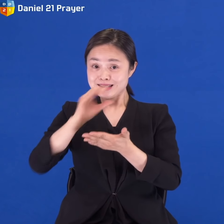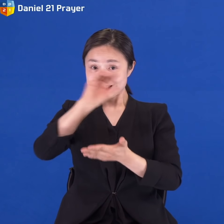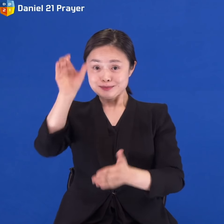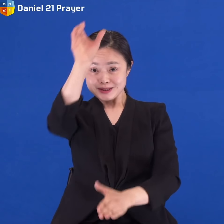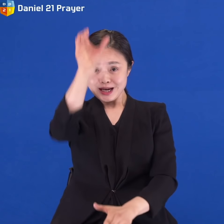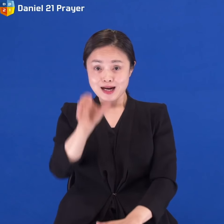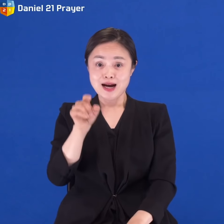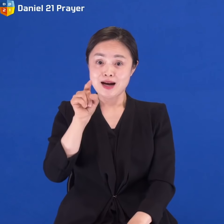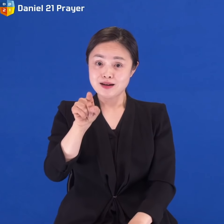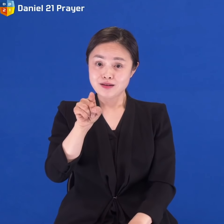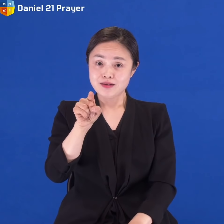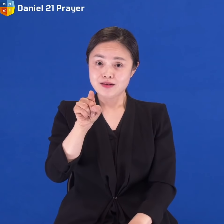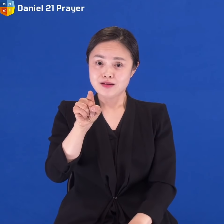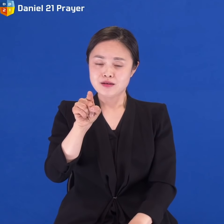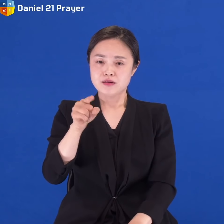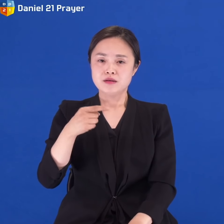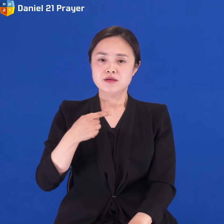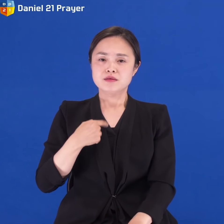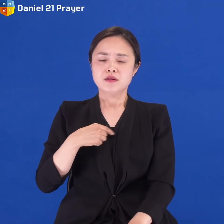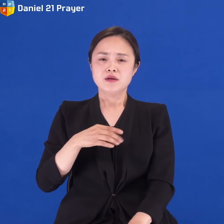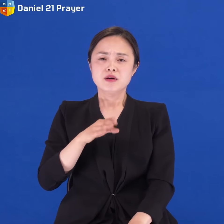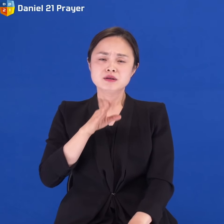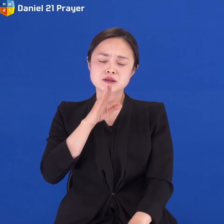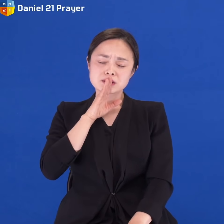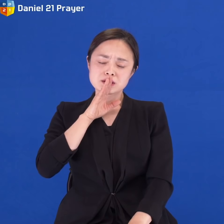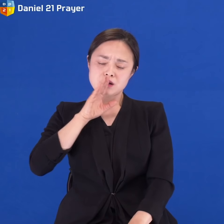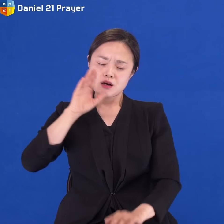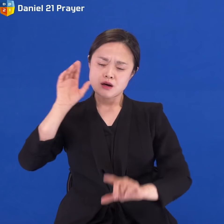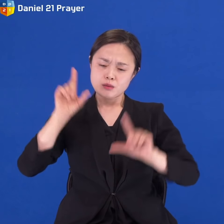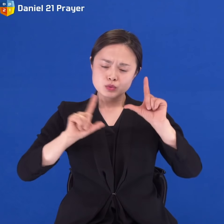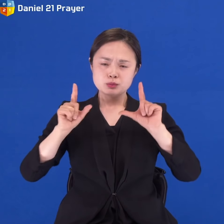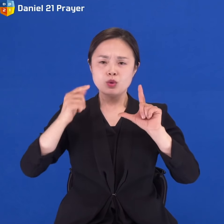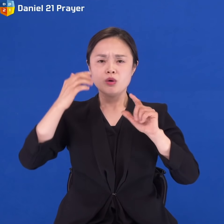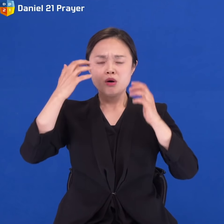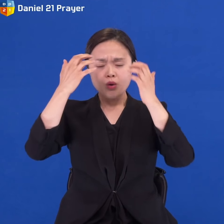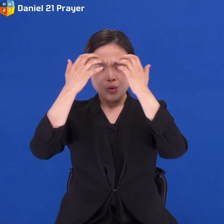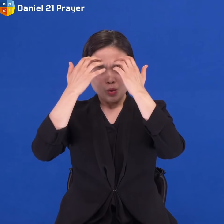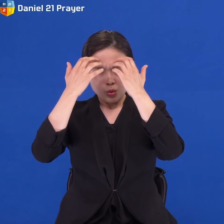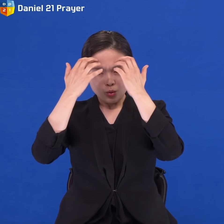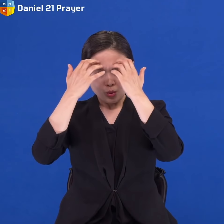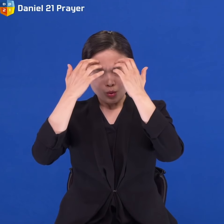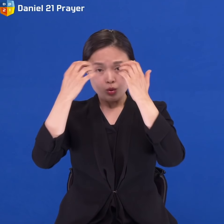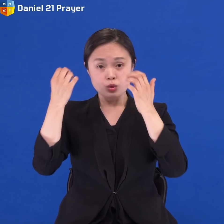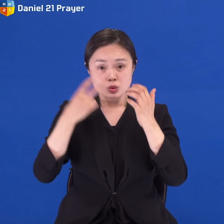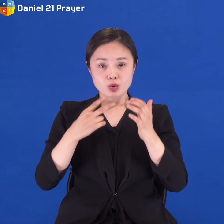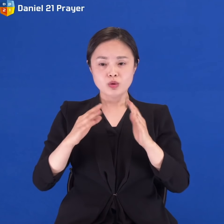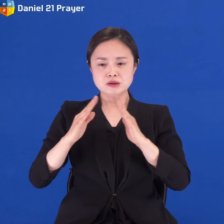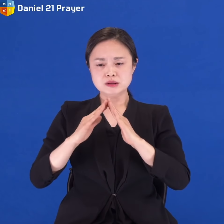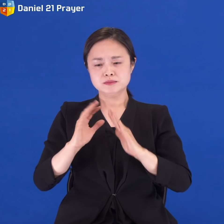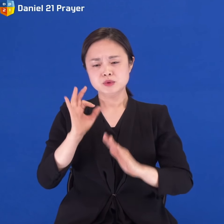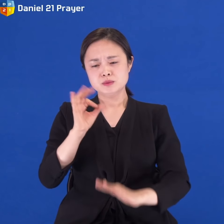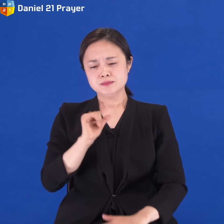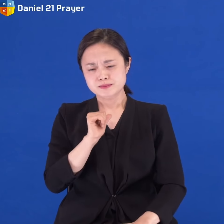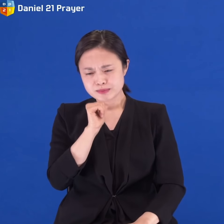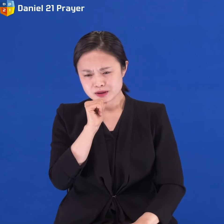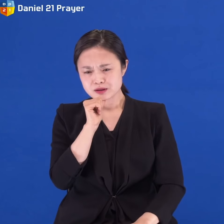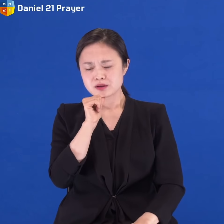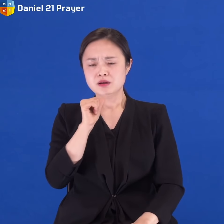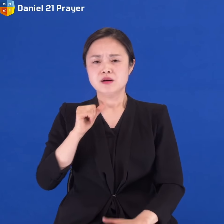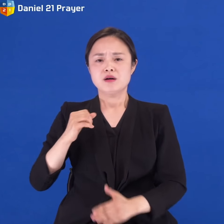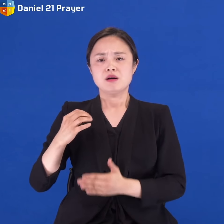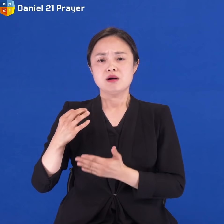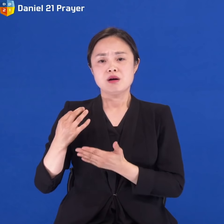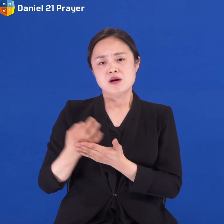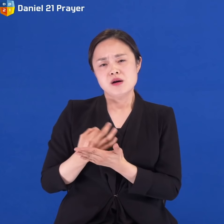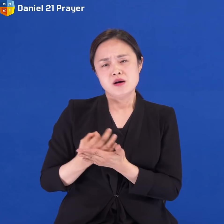생각지도 못한 현실 속에서 제가 생활비를 벌어야 되는 상황까지 딱 몰리니까 뇌를